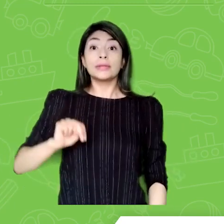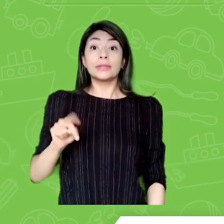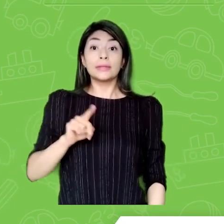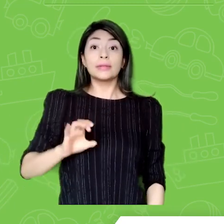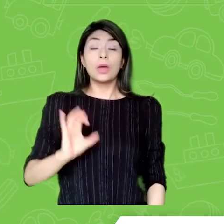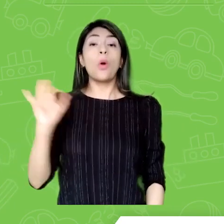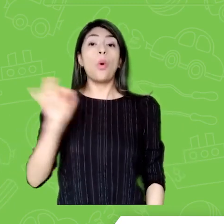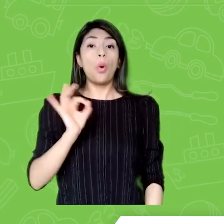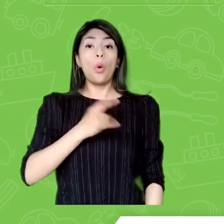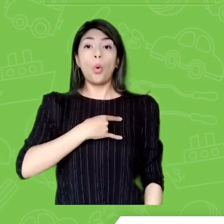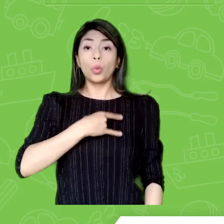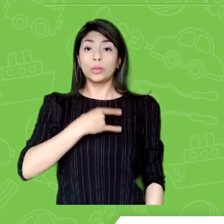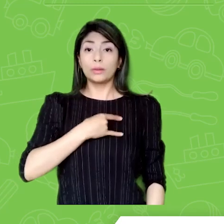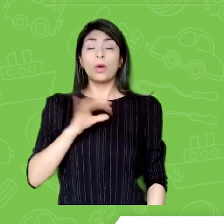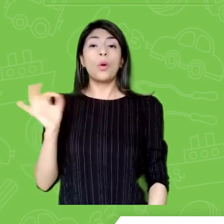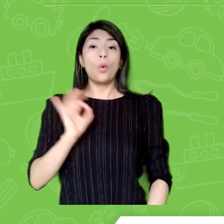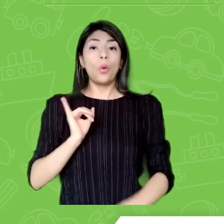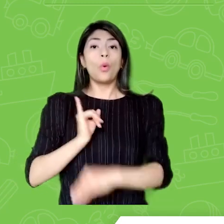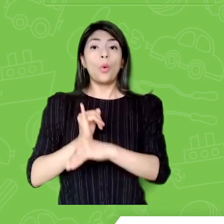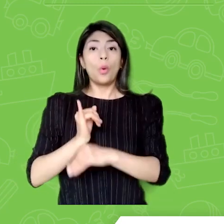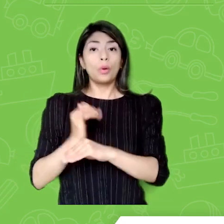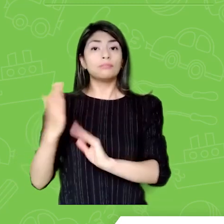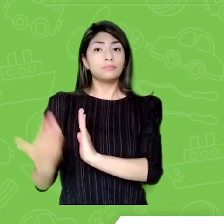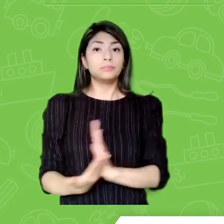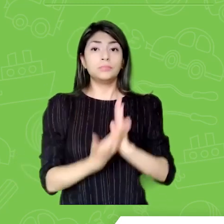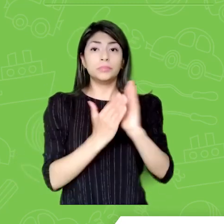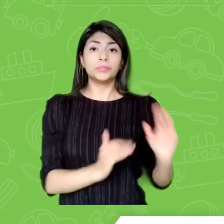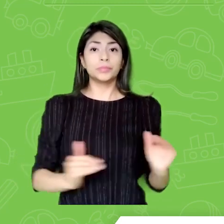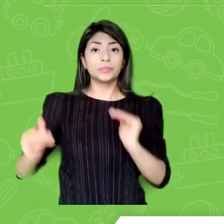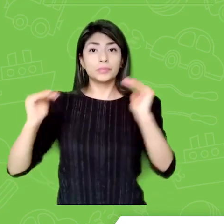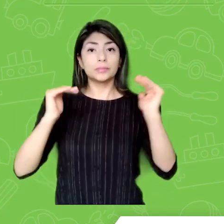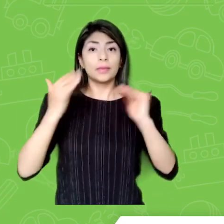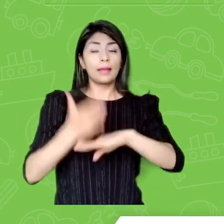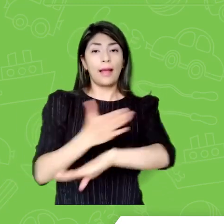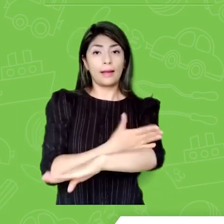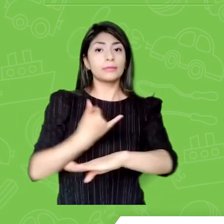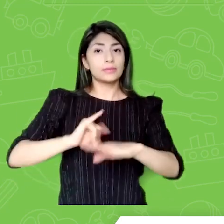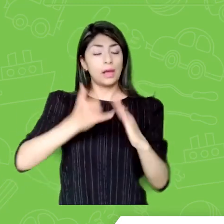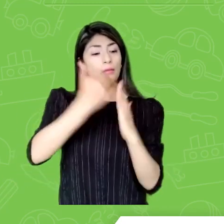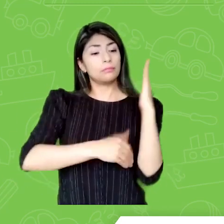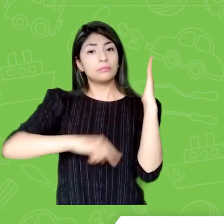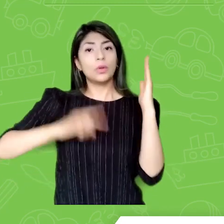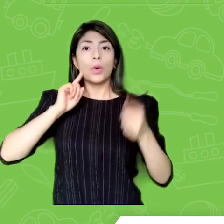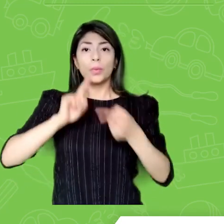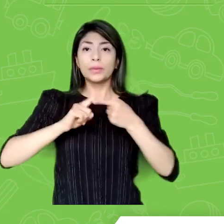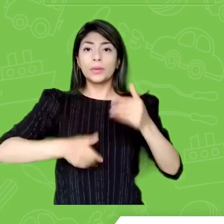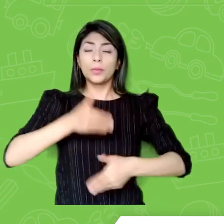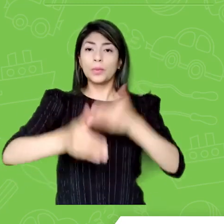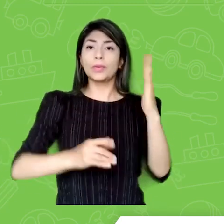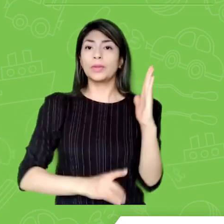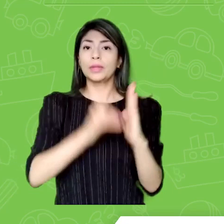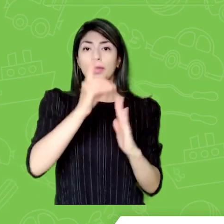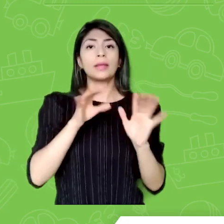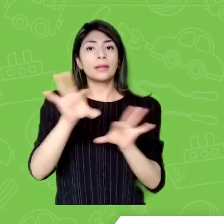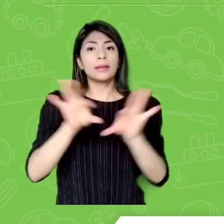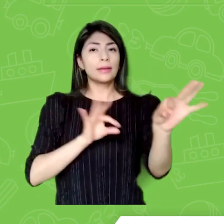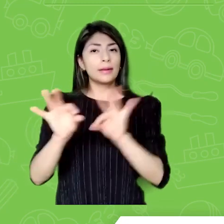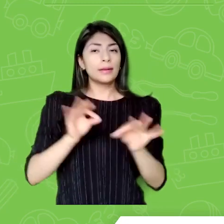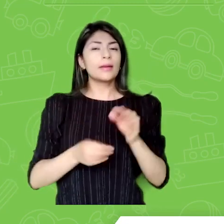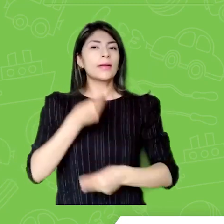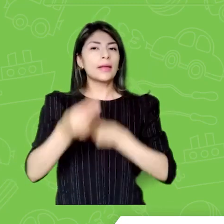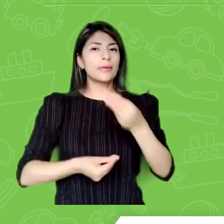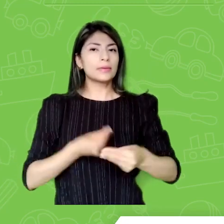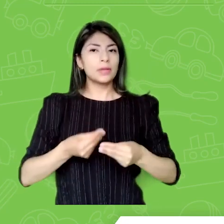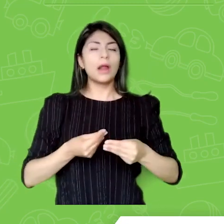respectivos resultados, la CNSC o la universidad o institución de educación superior que se haya contratado para el desarrollo